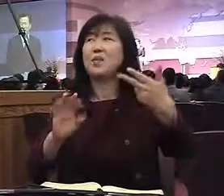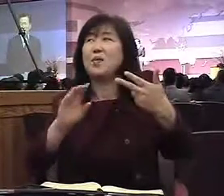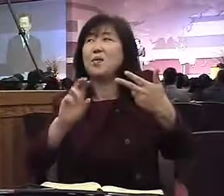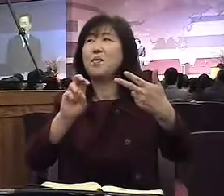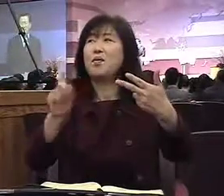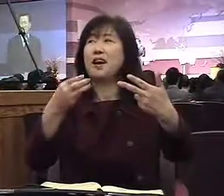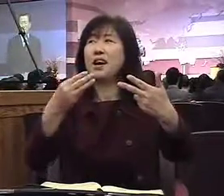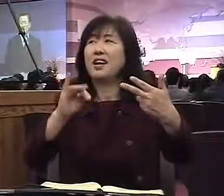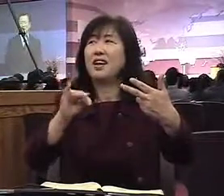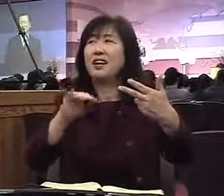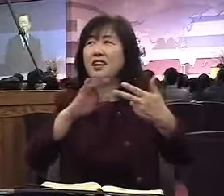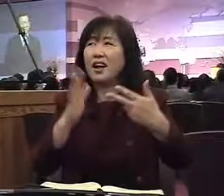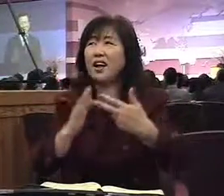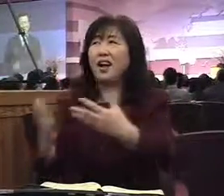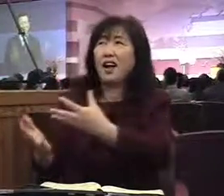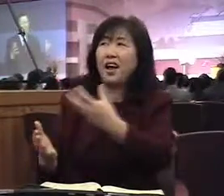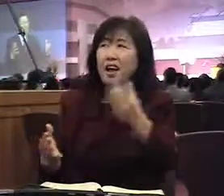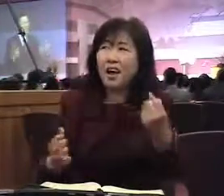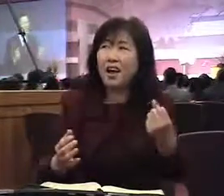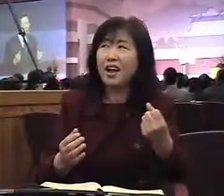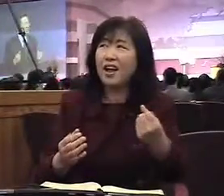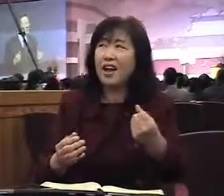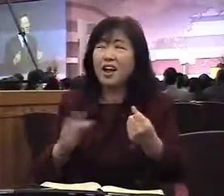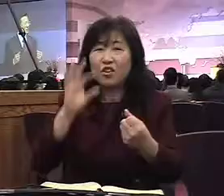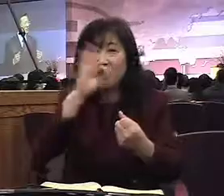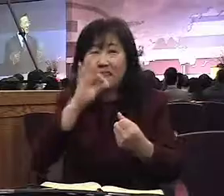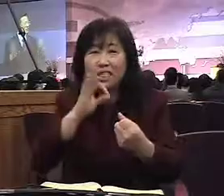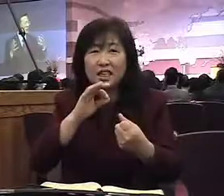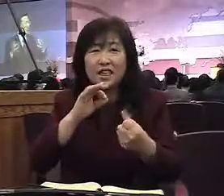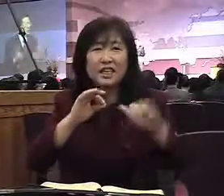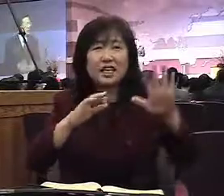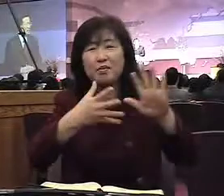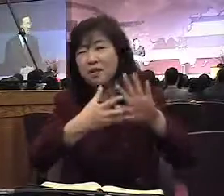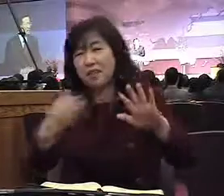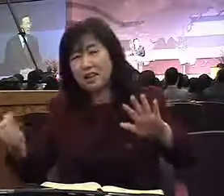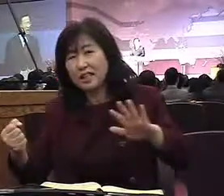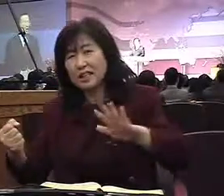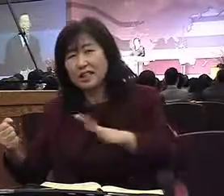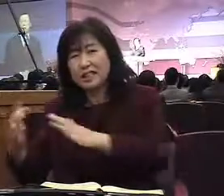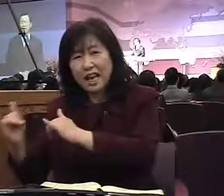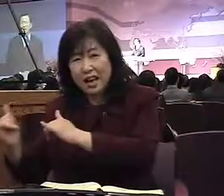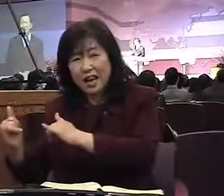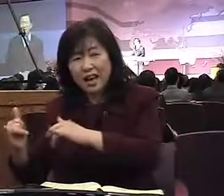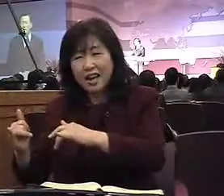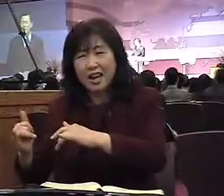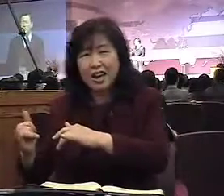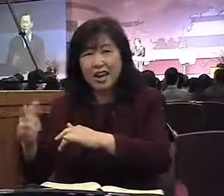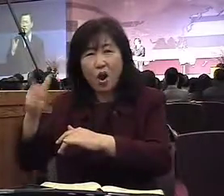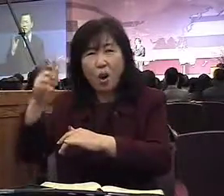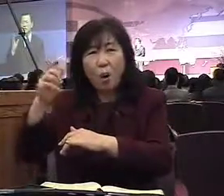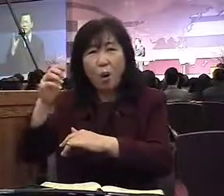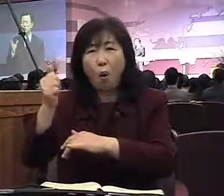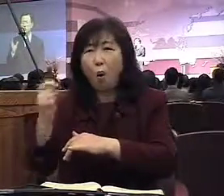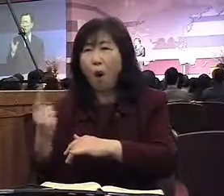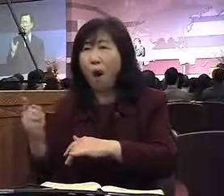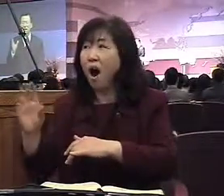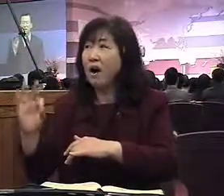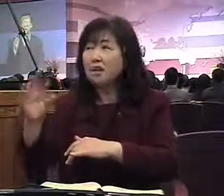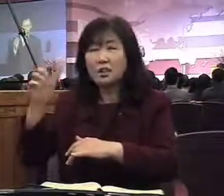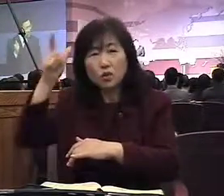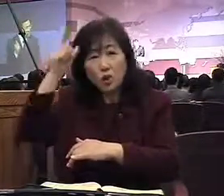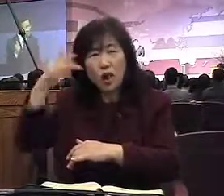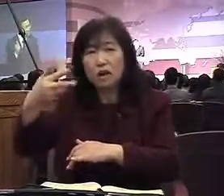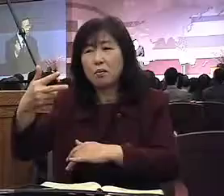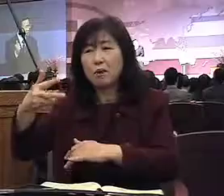났습니까? 여러분요, 그 돼지 5마리를 뺏어가고 황소 7마리를 뺏길 줄 알았는데 돌려받았던 이웃 주인